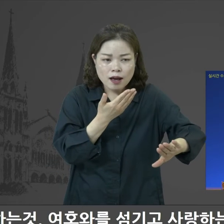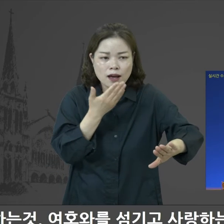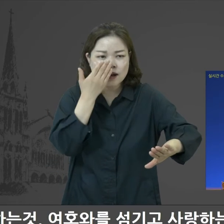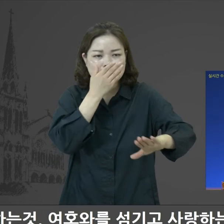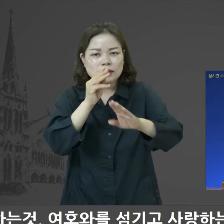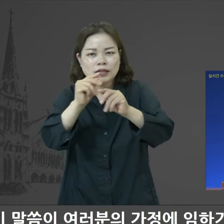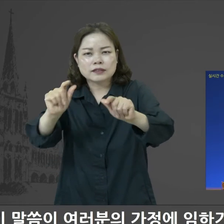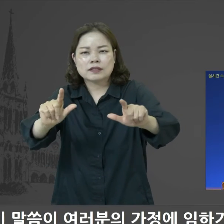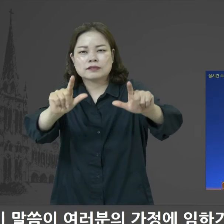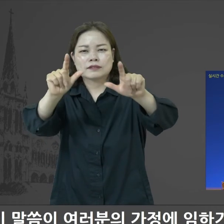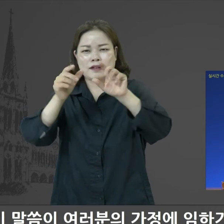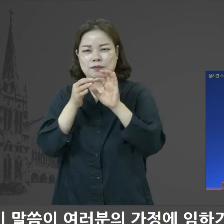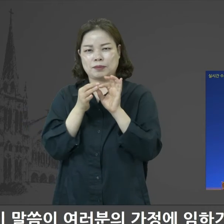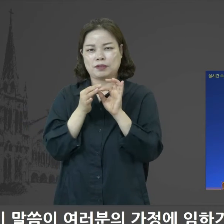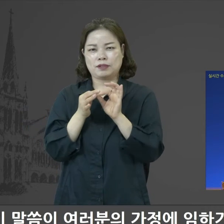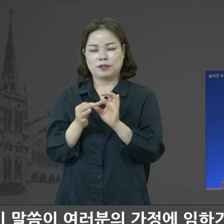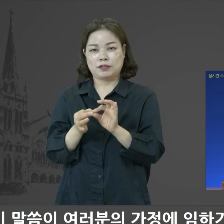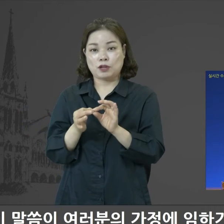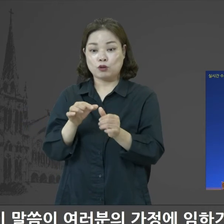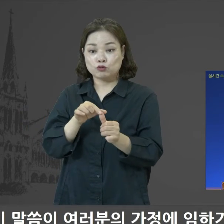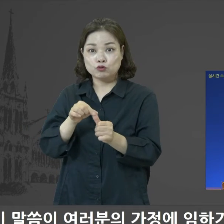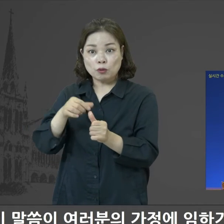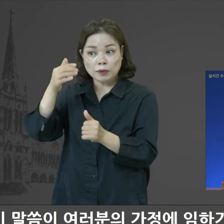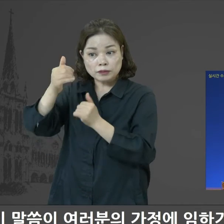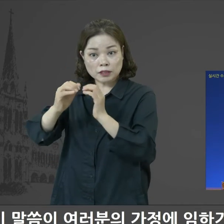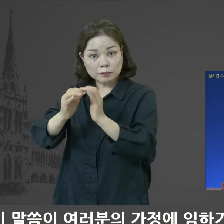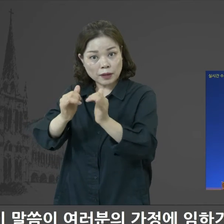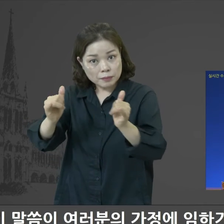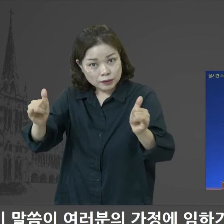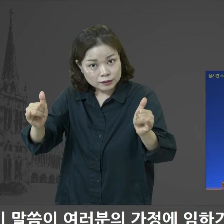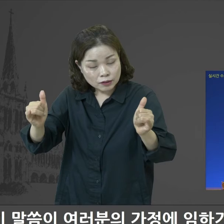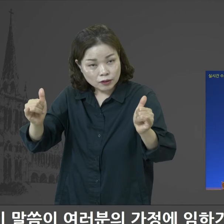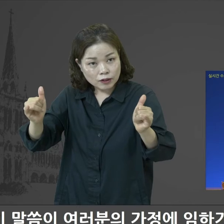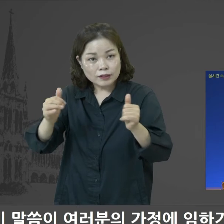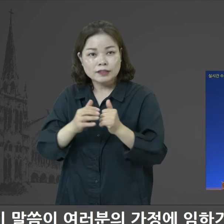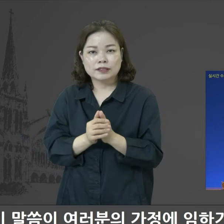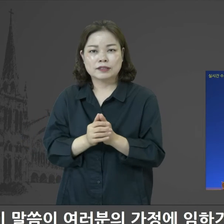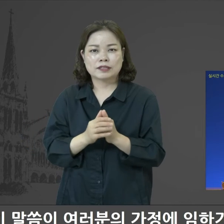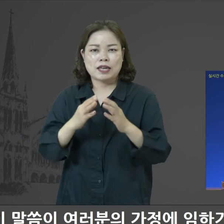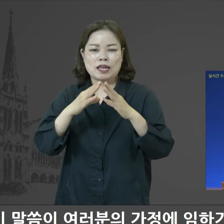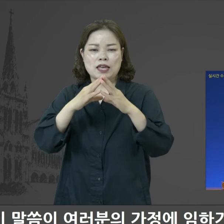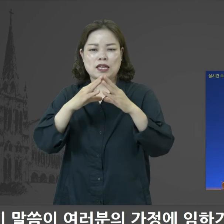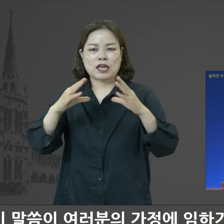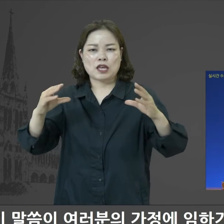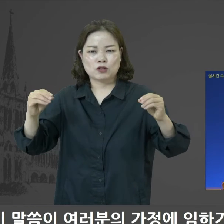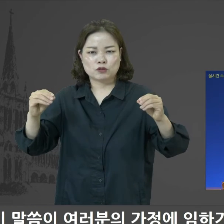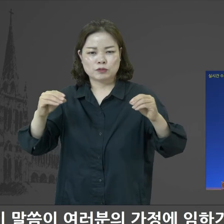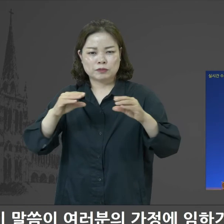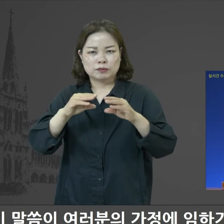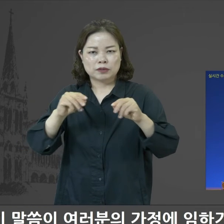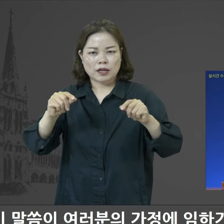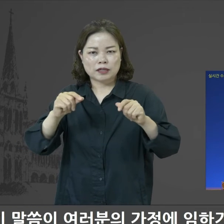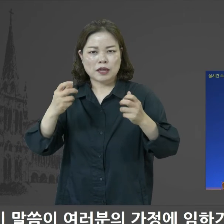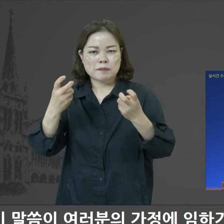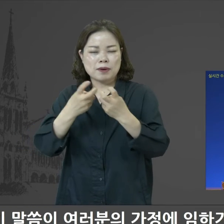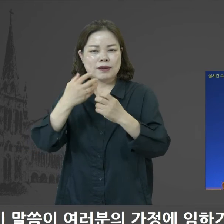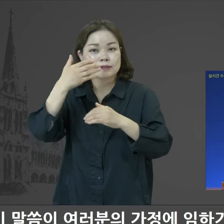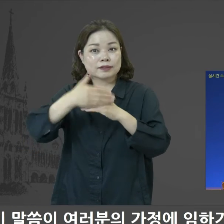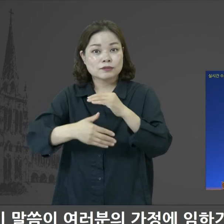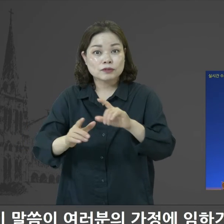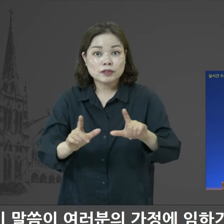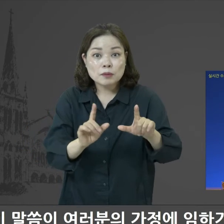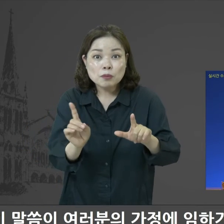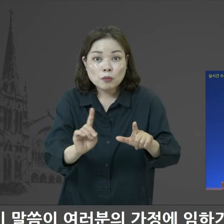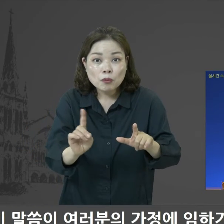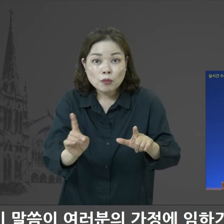가나안 땅에 살면서 구원받은 하나님의 백성이면서 애굽 땅의 방식으로 살아가면 어떻게